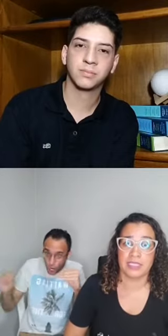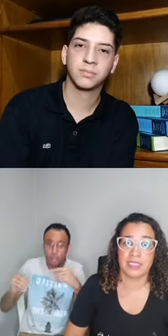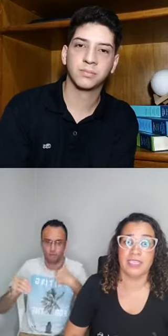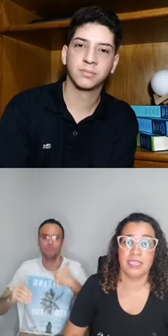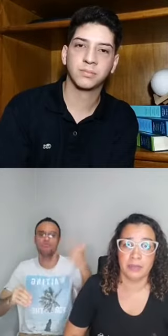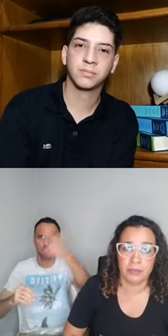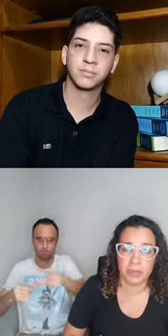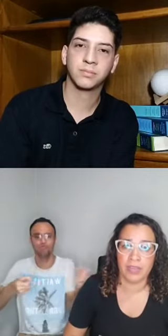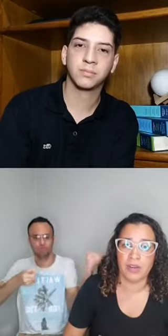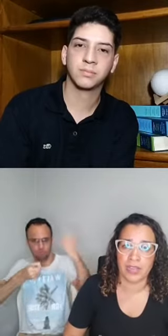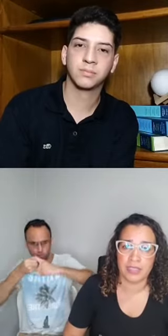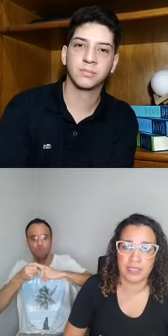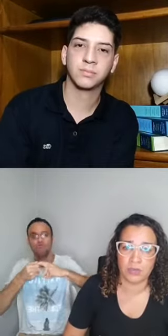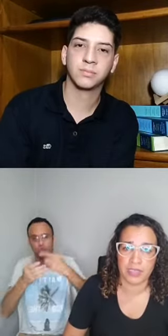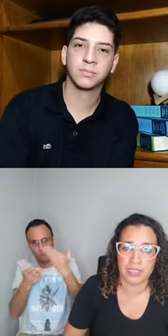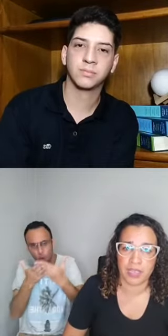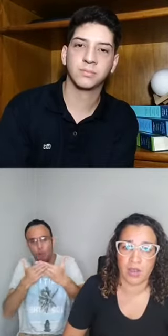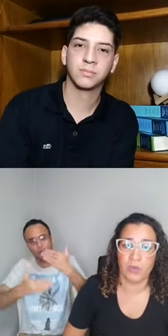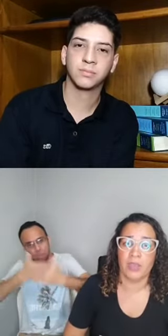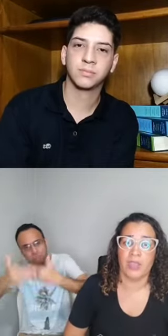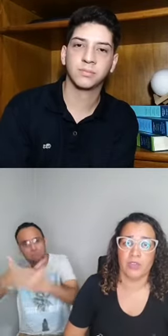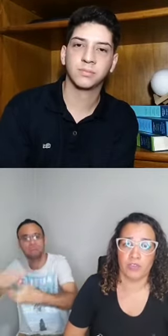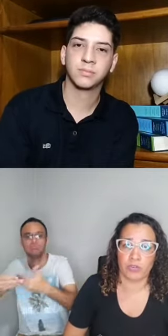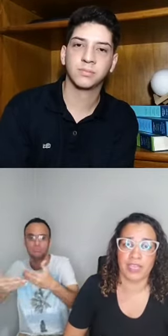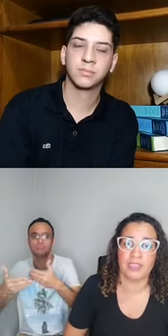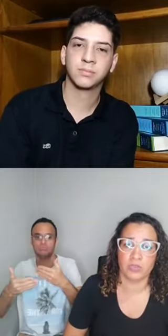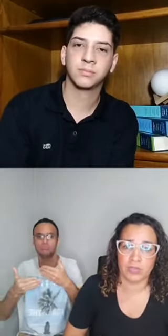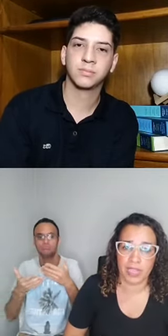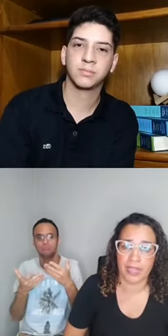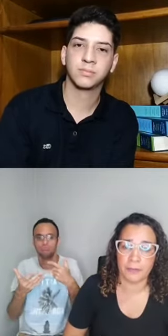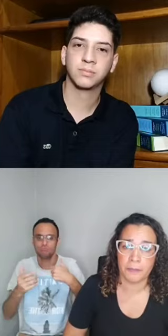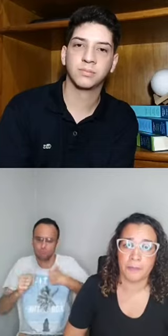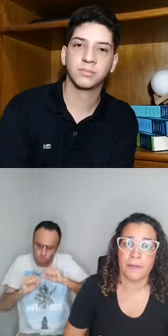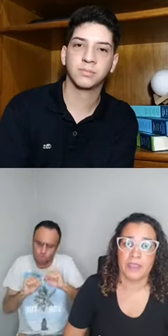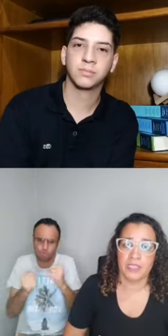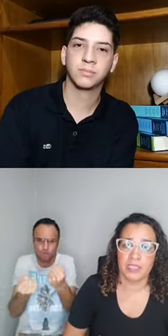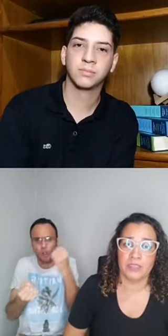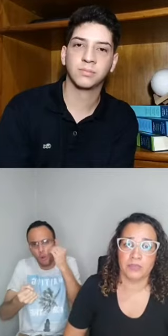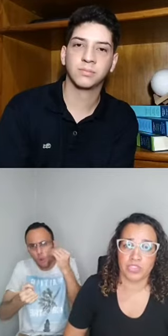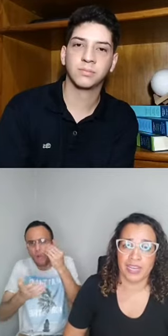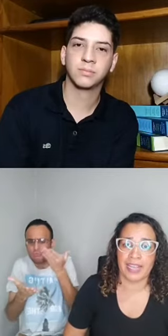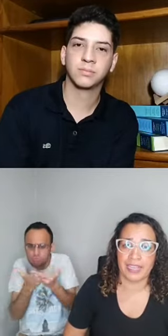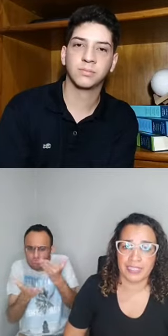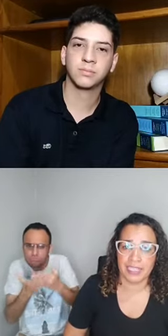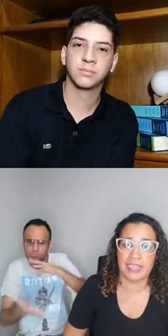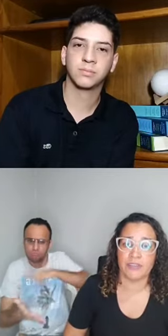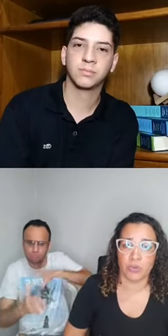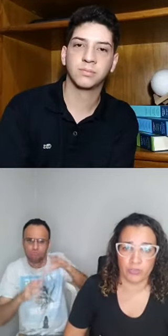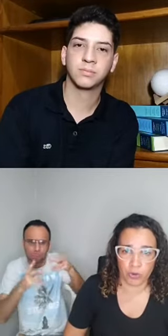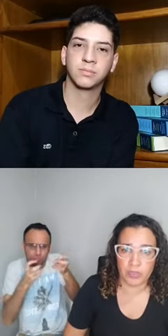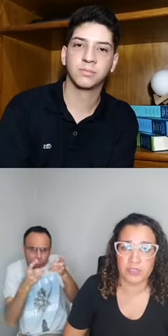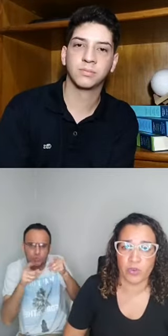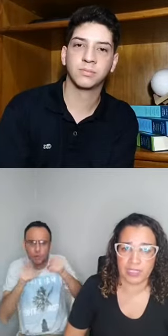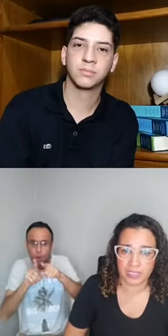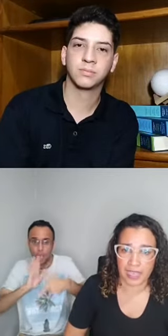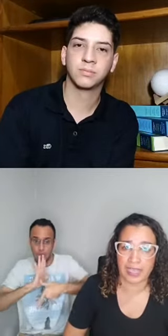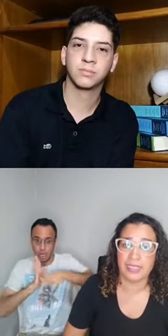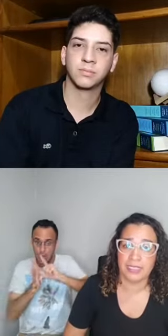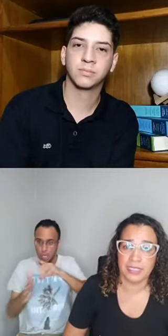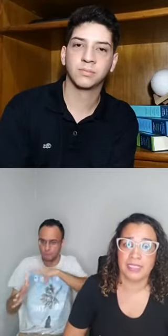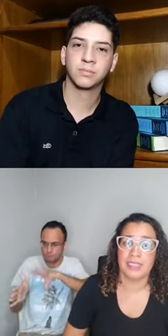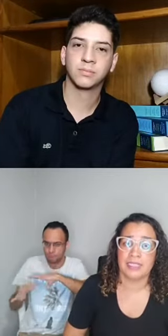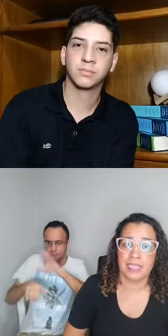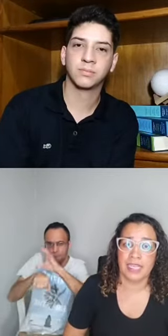E assim que melhorar a situação, eu vou voltar a estudar e tirar a carteira. Vou me